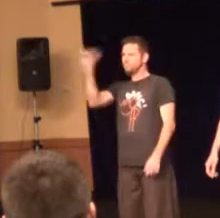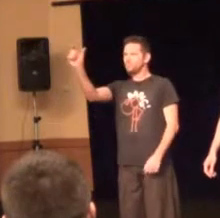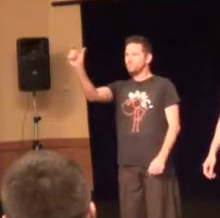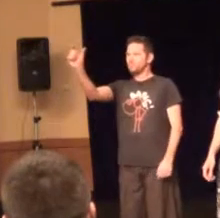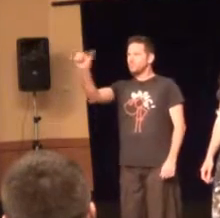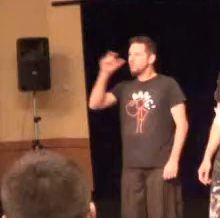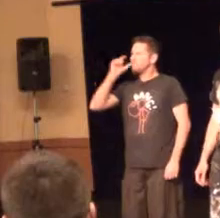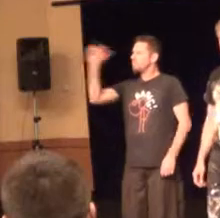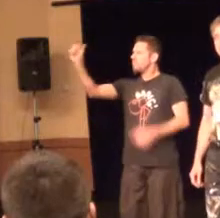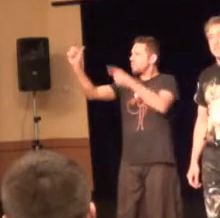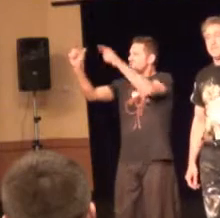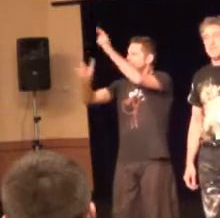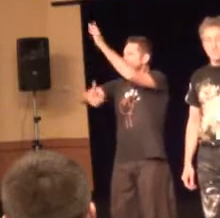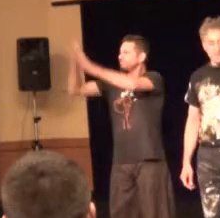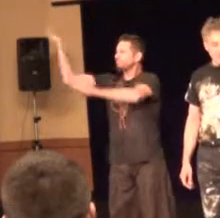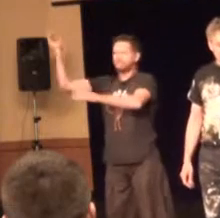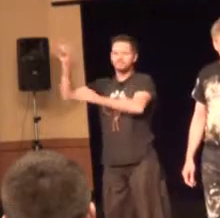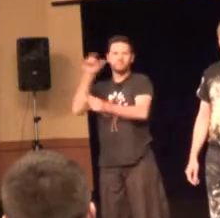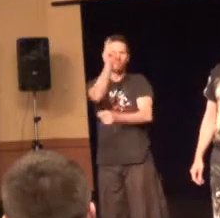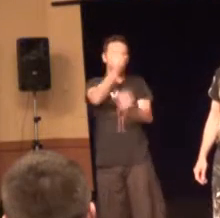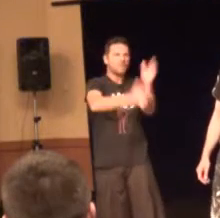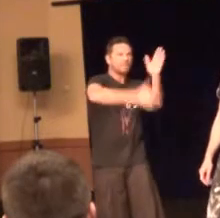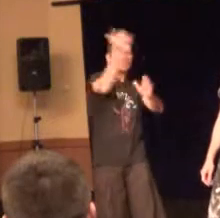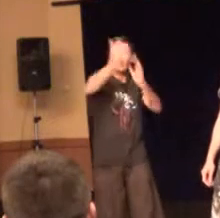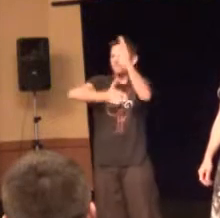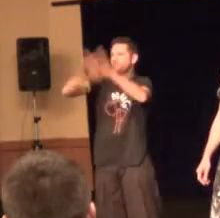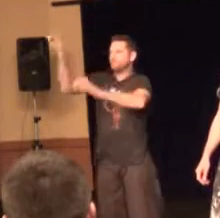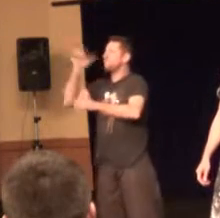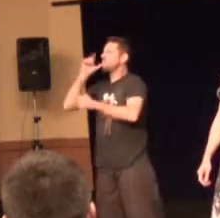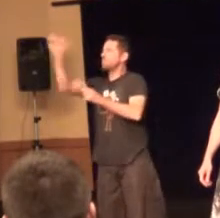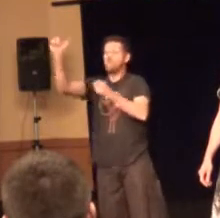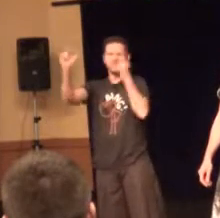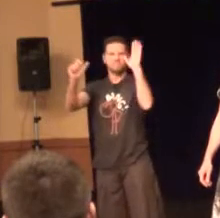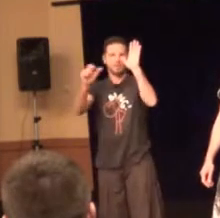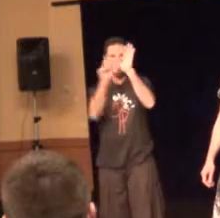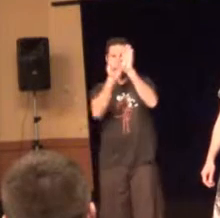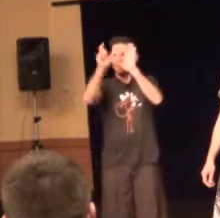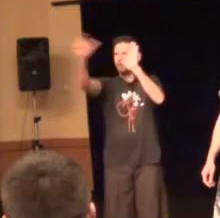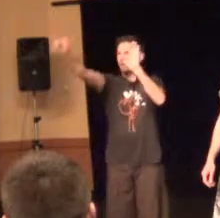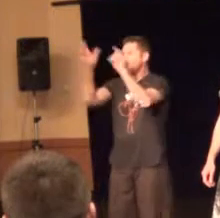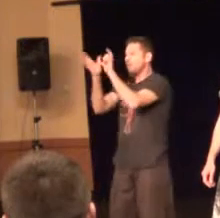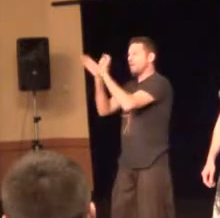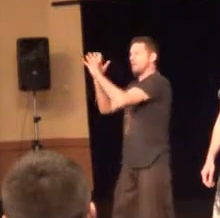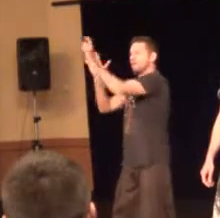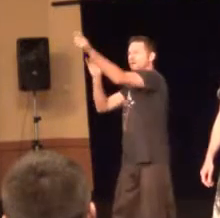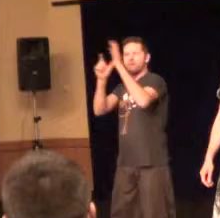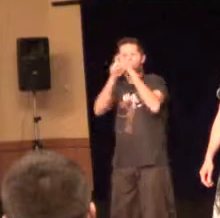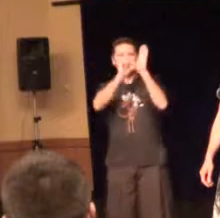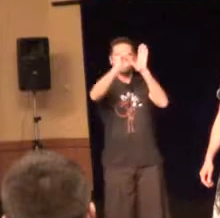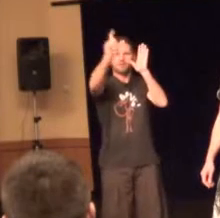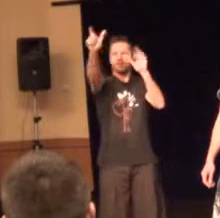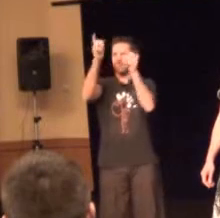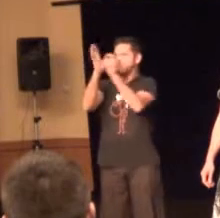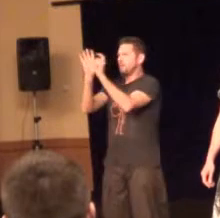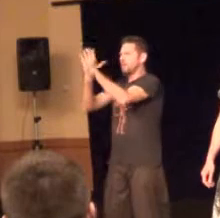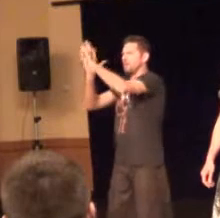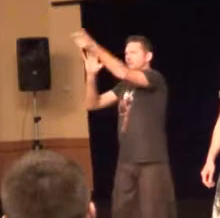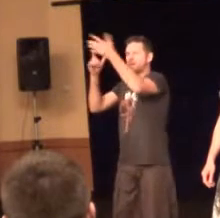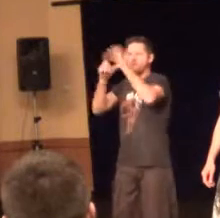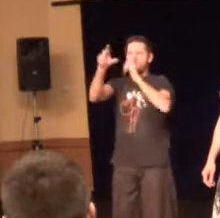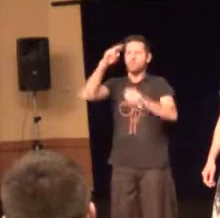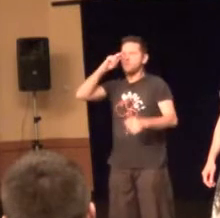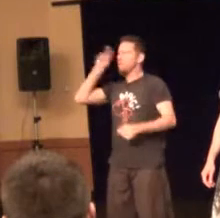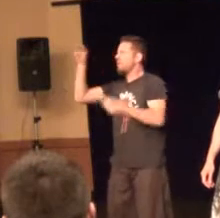Des mots qui s'échappent. Des mots qui s'échappent des mains, des mots qui s'échappent. Des mots qui s'échappent